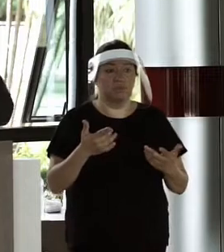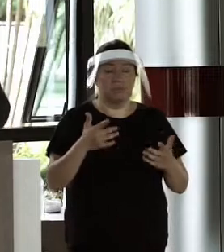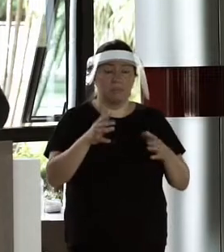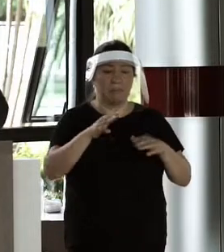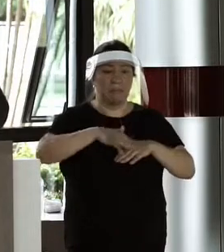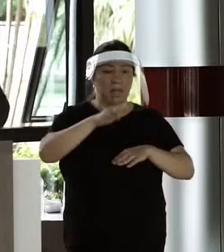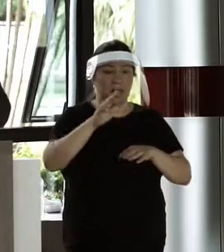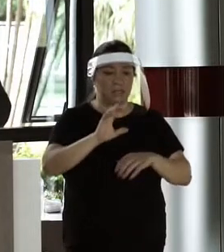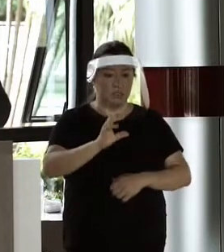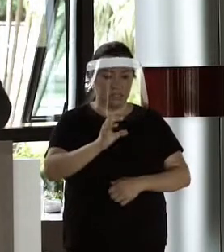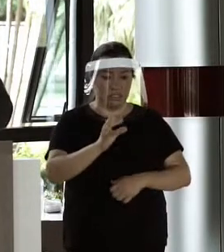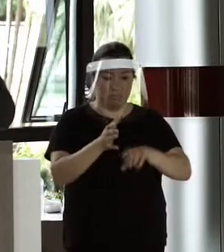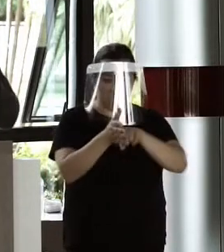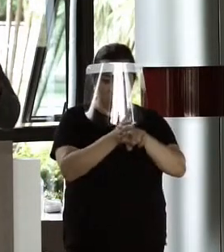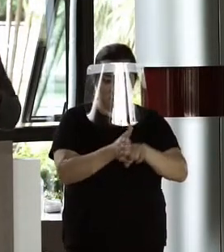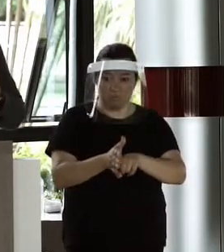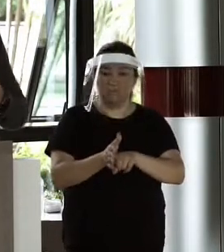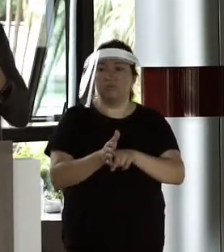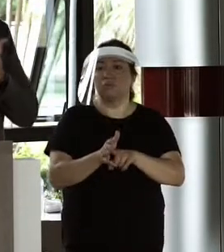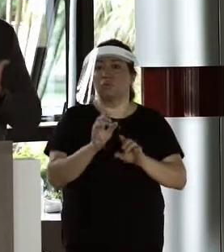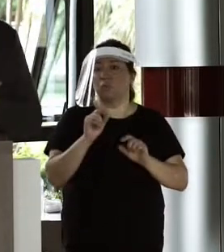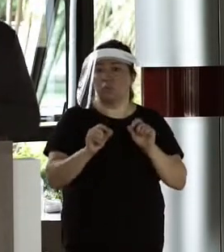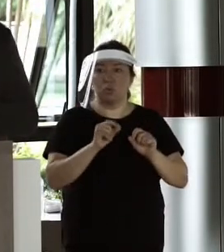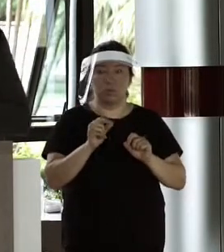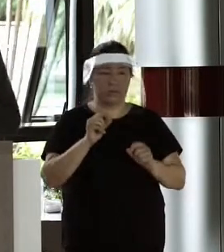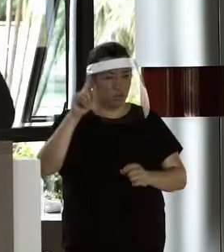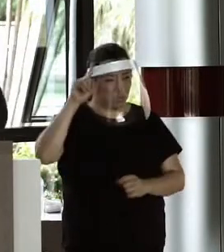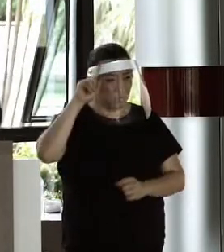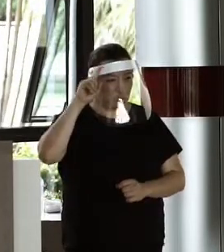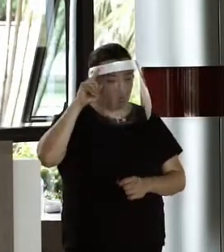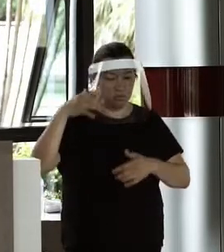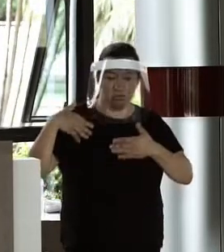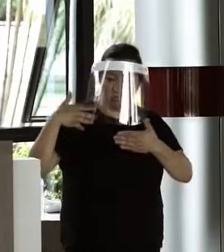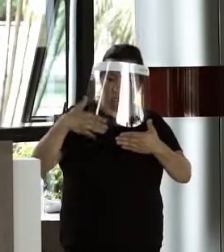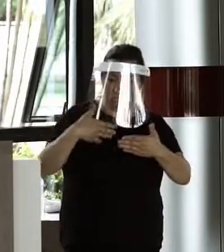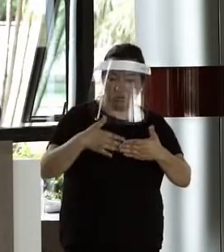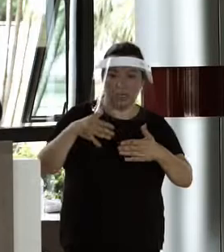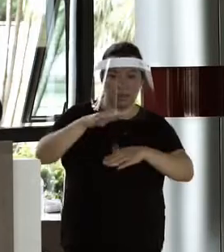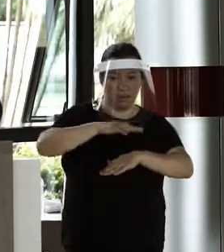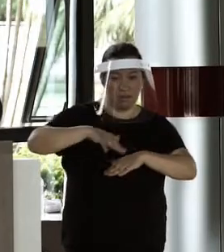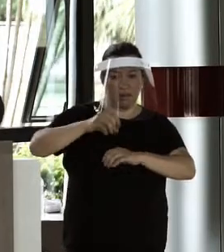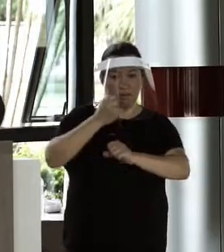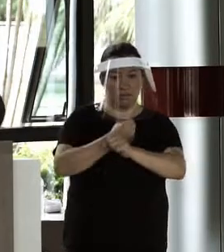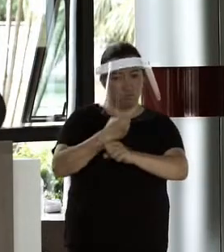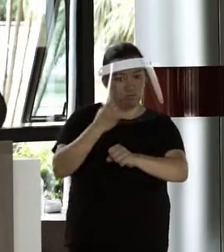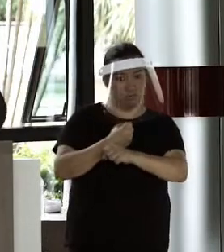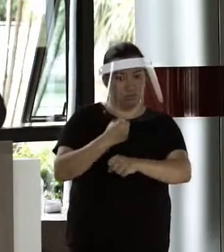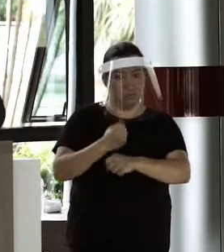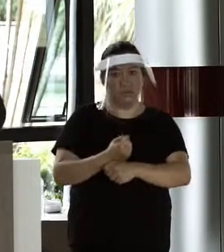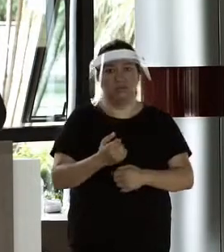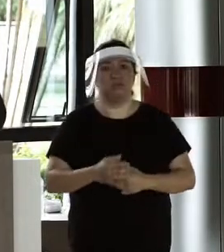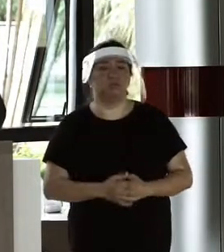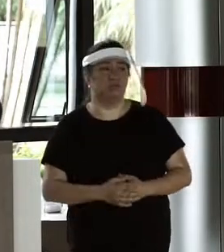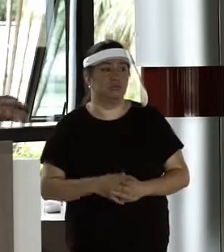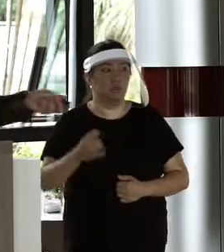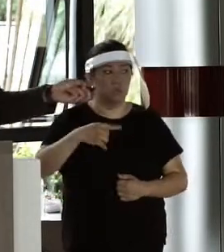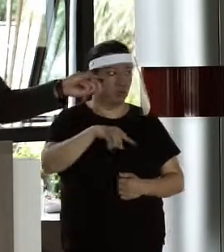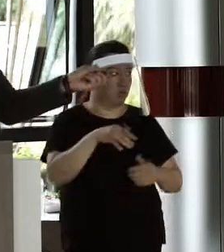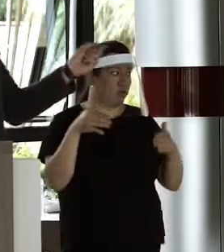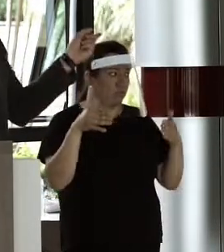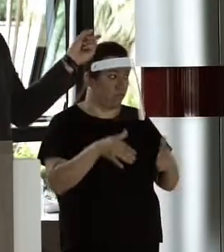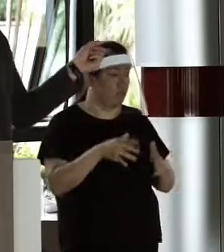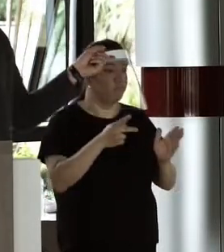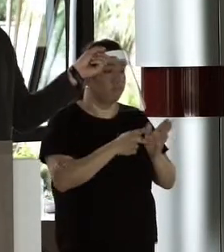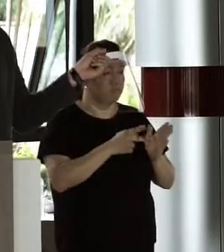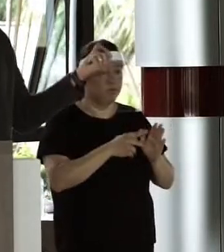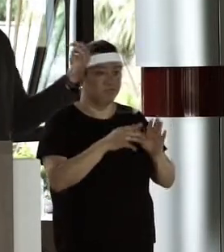científico, por exemplo. Então, assim, o que acontece? No dia a dia, na parte civil, o nosso foco realmente fica